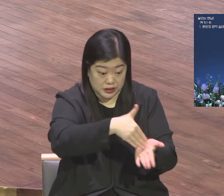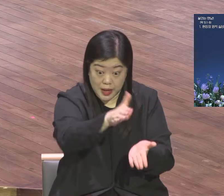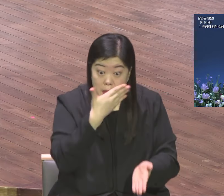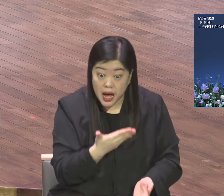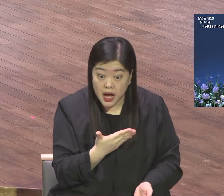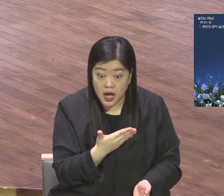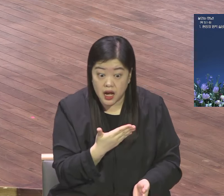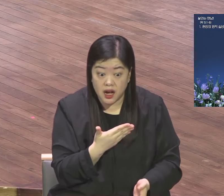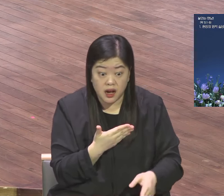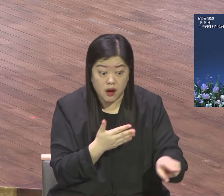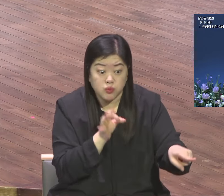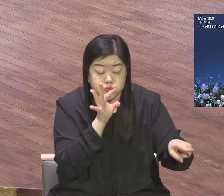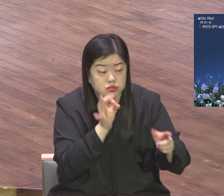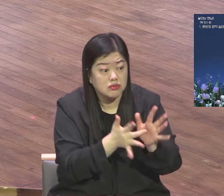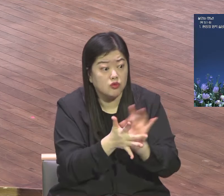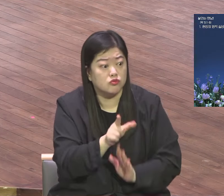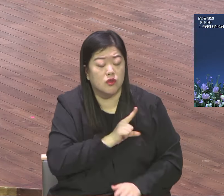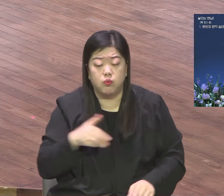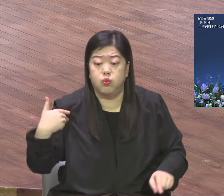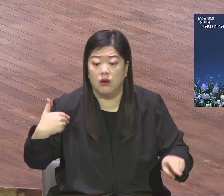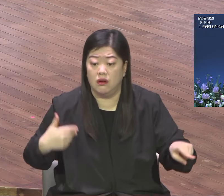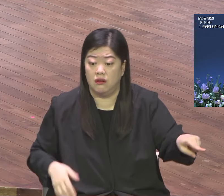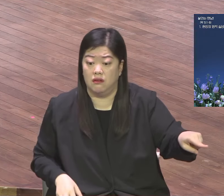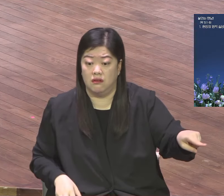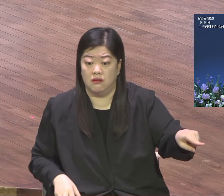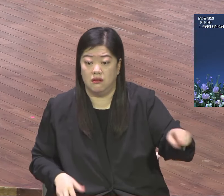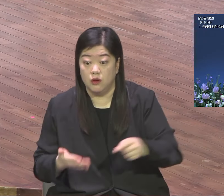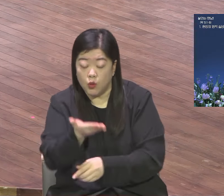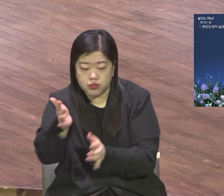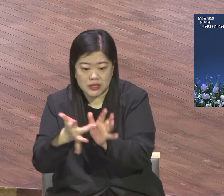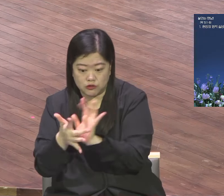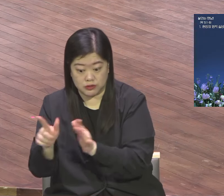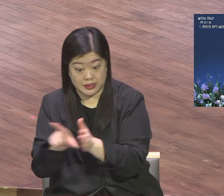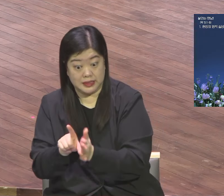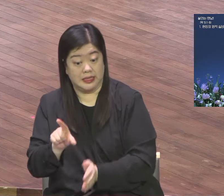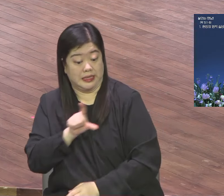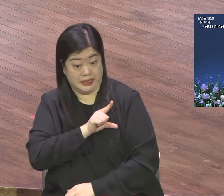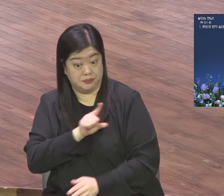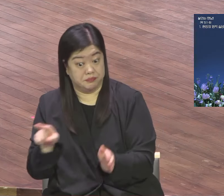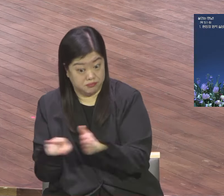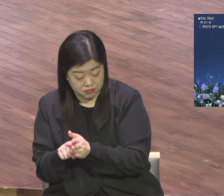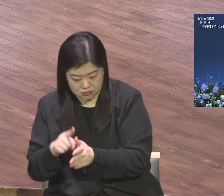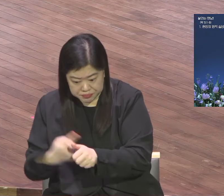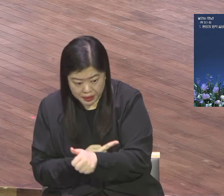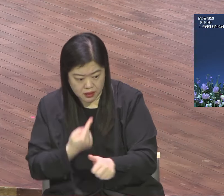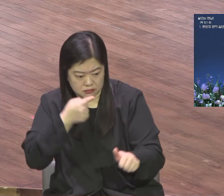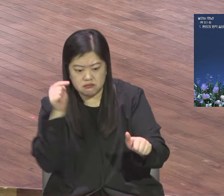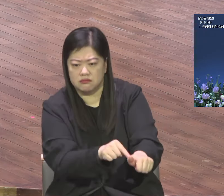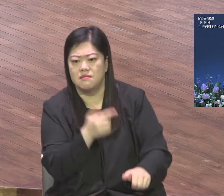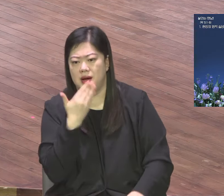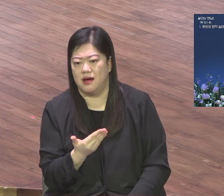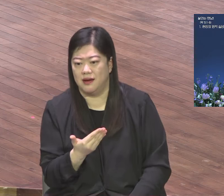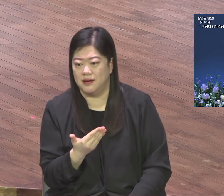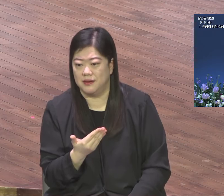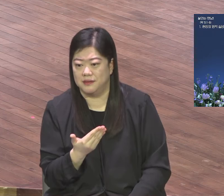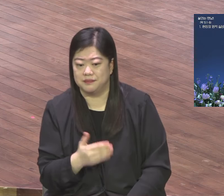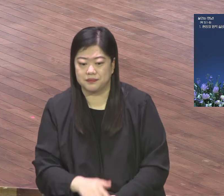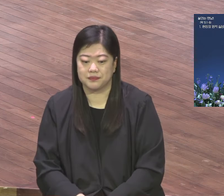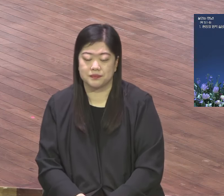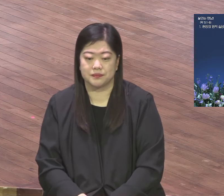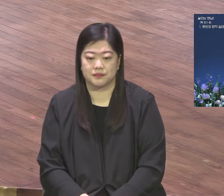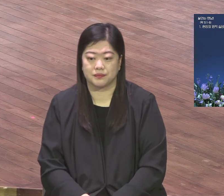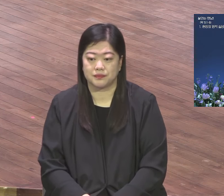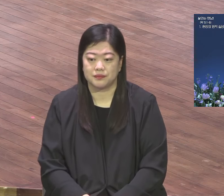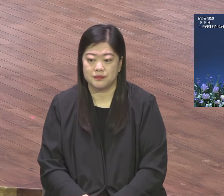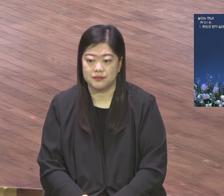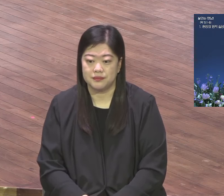지금 시대는 그라사인의 광인처럼 눈에 띄게 보이는 경우가 별로 없지요. 그러나 눈에 보이지